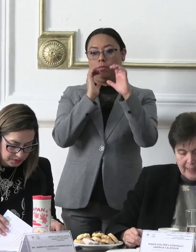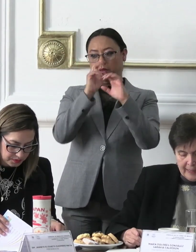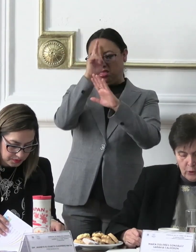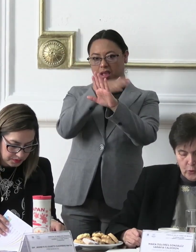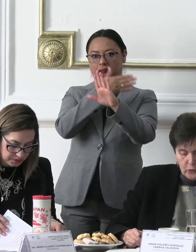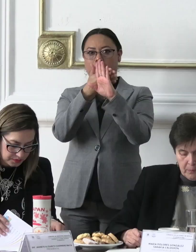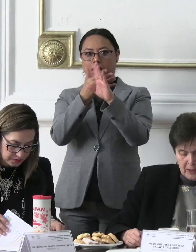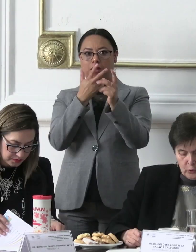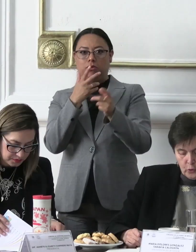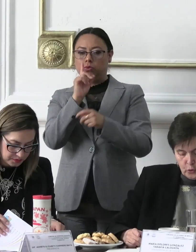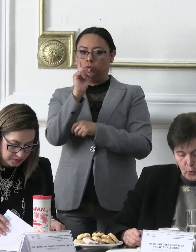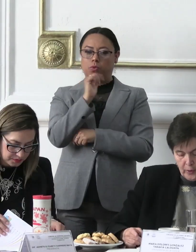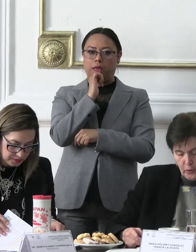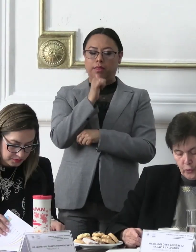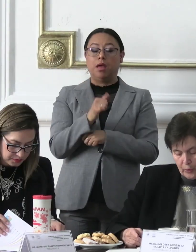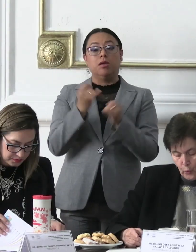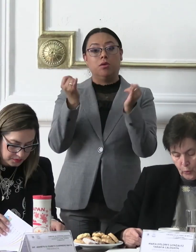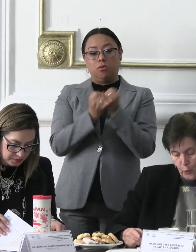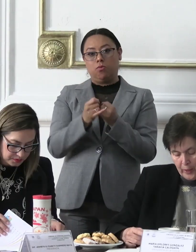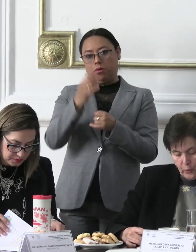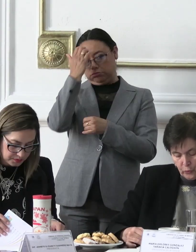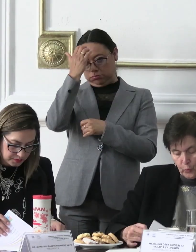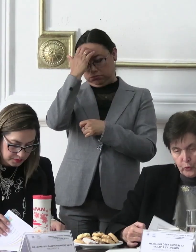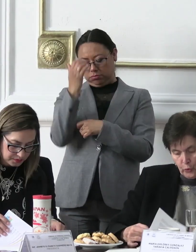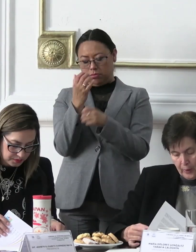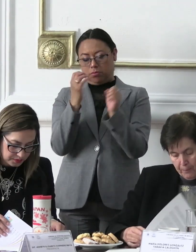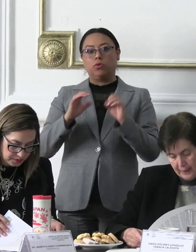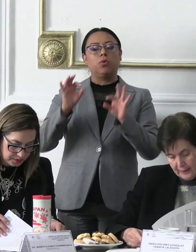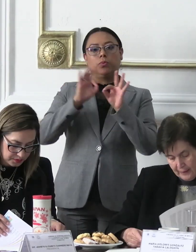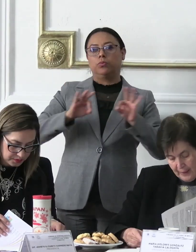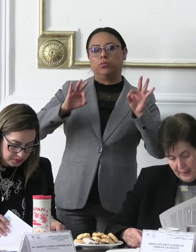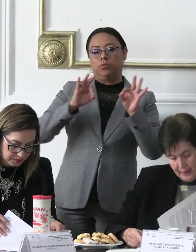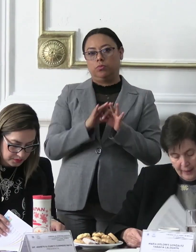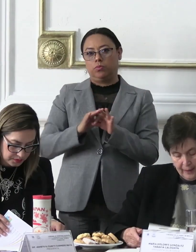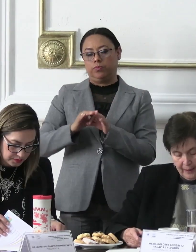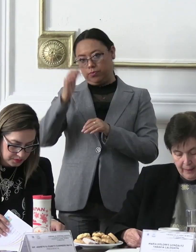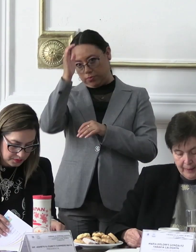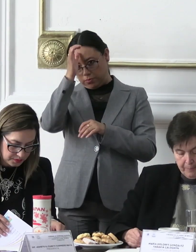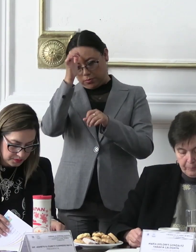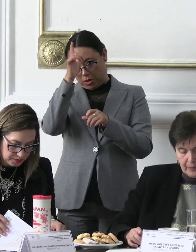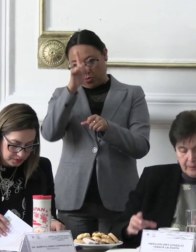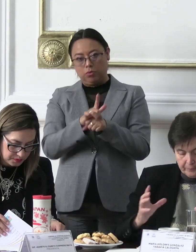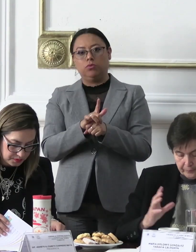violenta y conocimientos sólidos de cultura y construcción de paz.